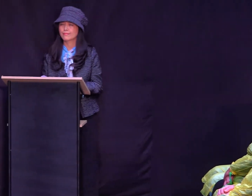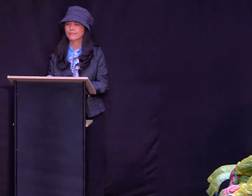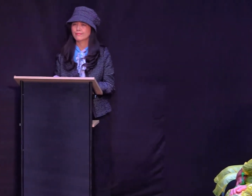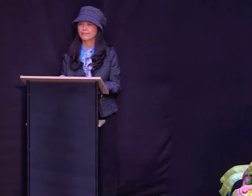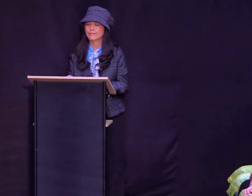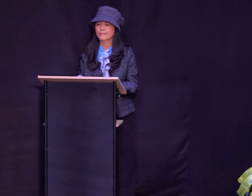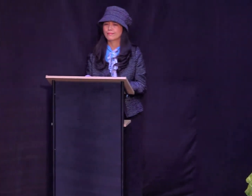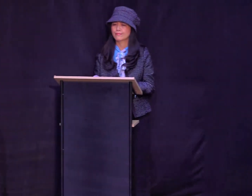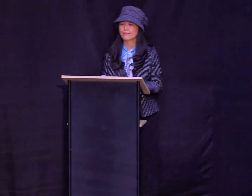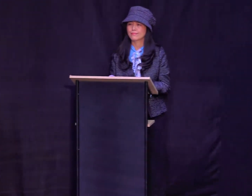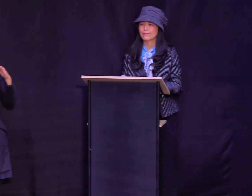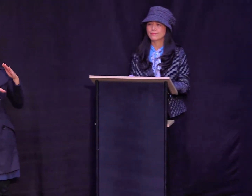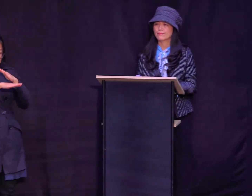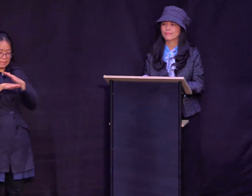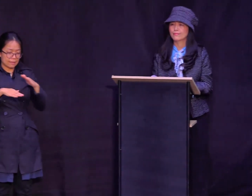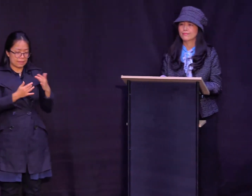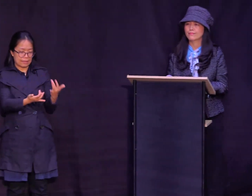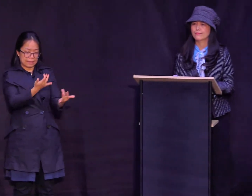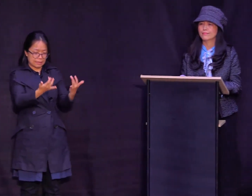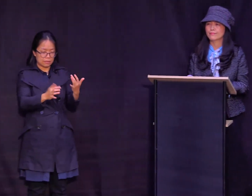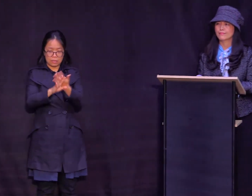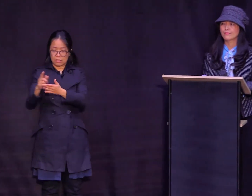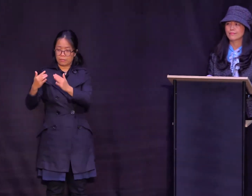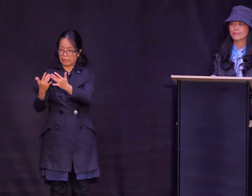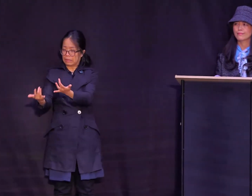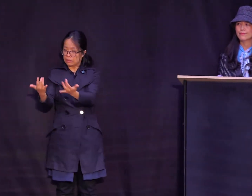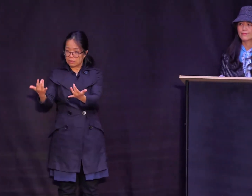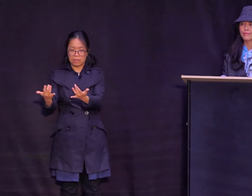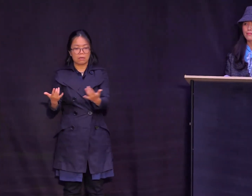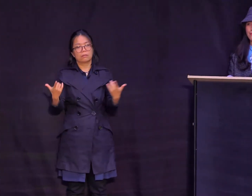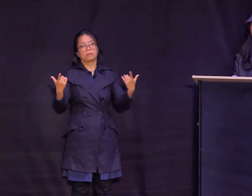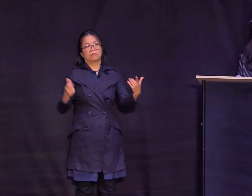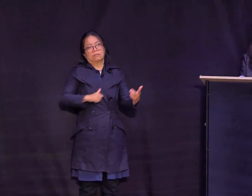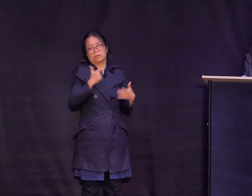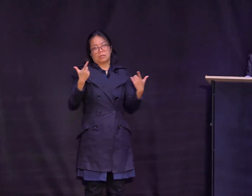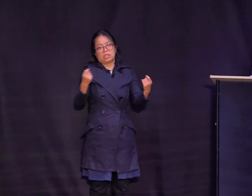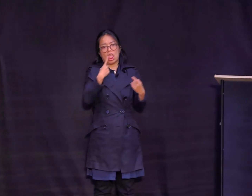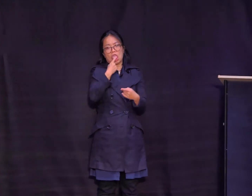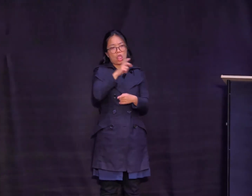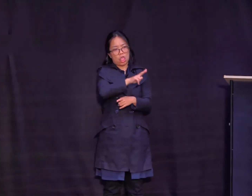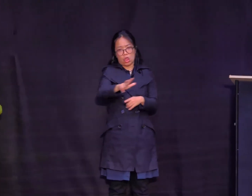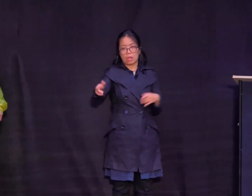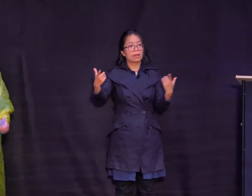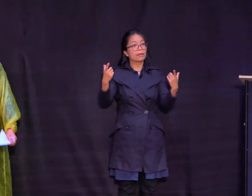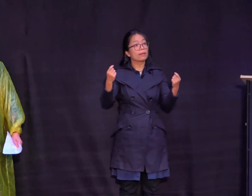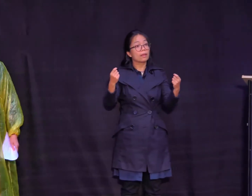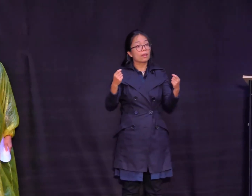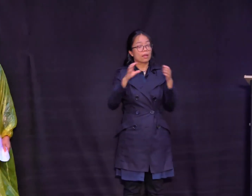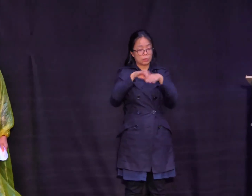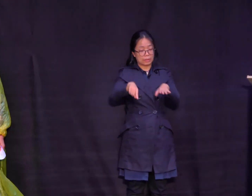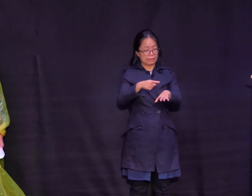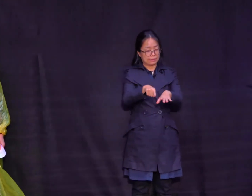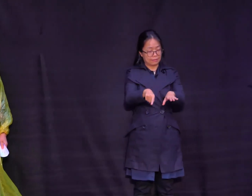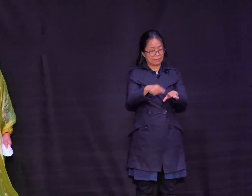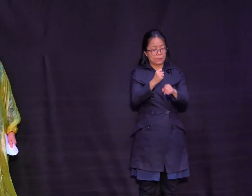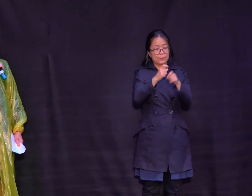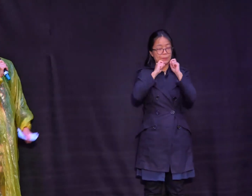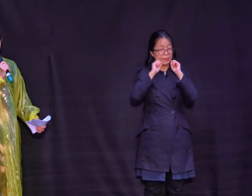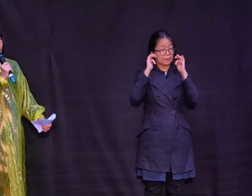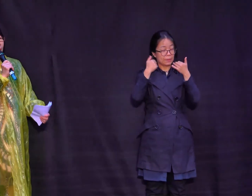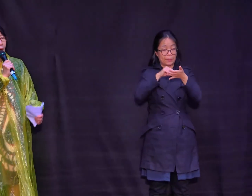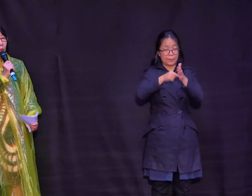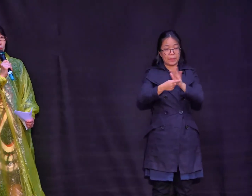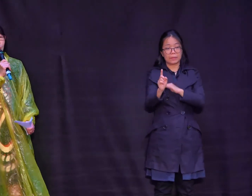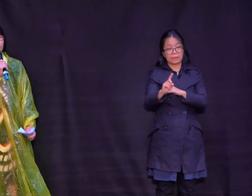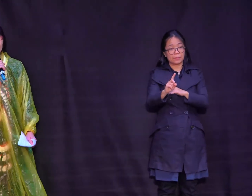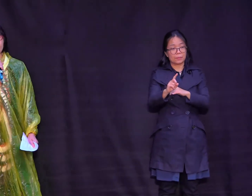了我们家庭院的草地跟别人的草地是一样的绿。所以这一支作品其实就